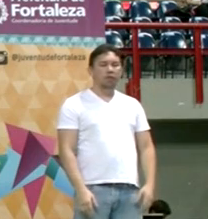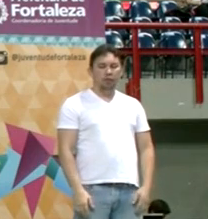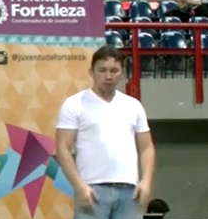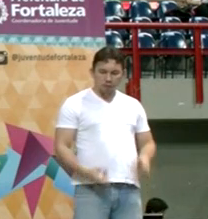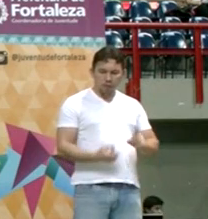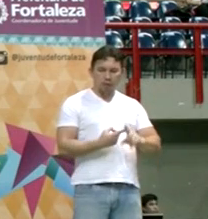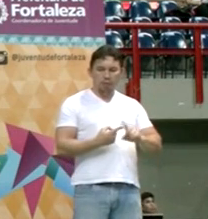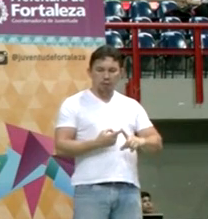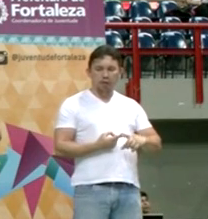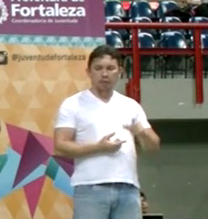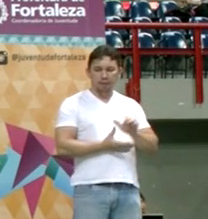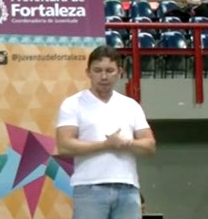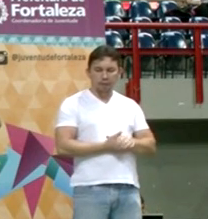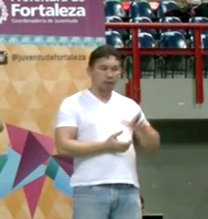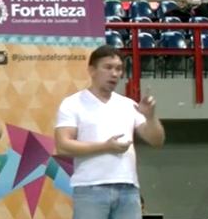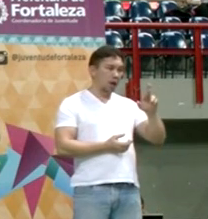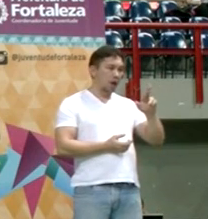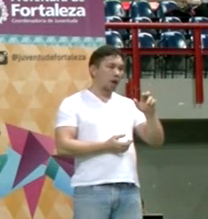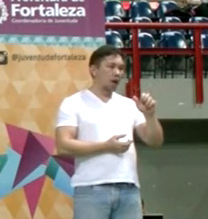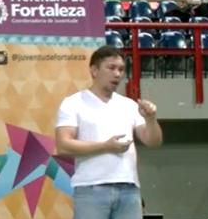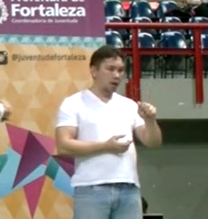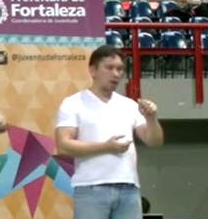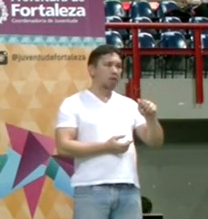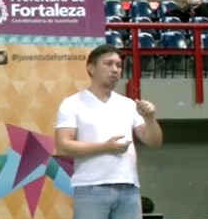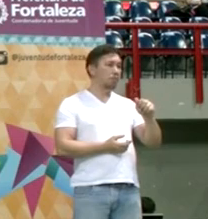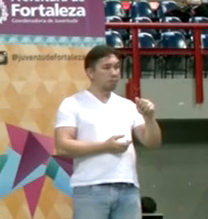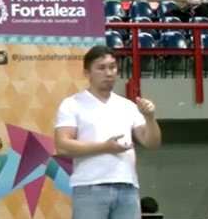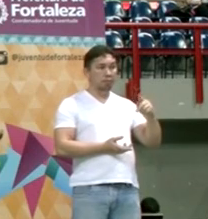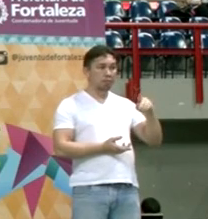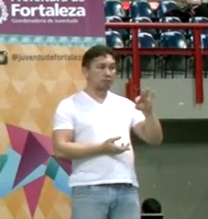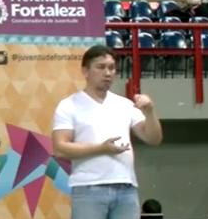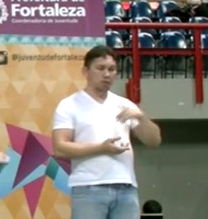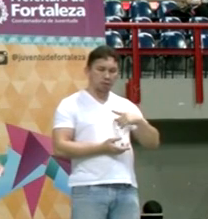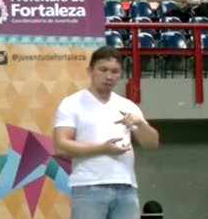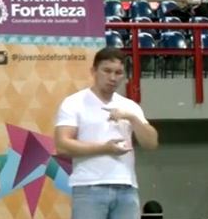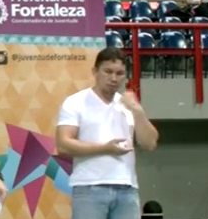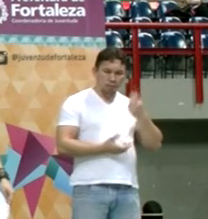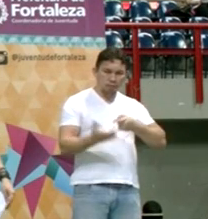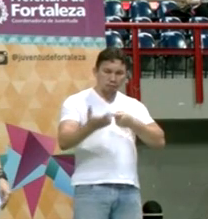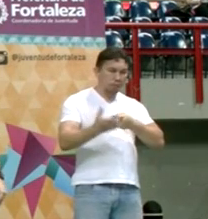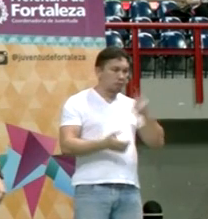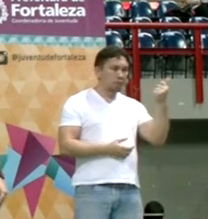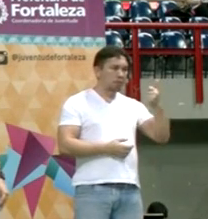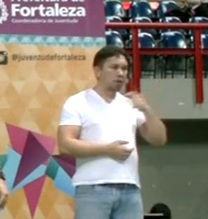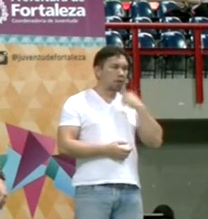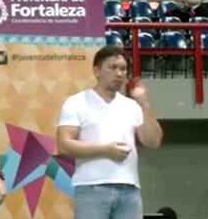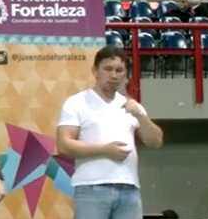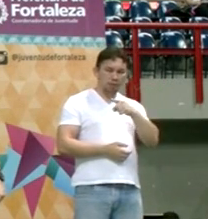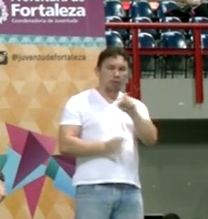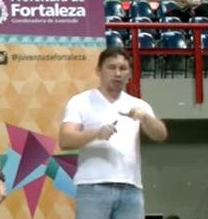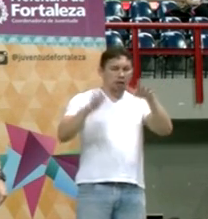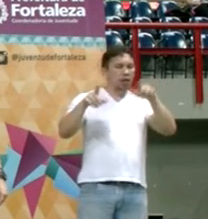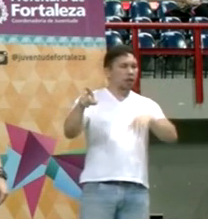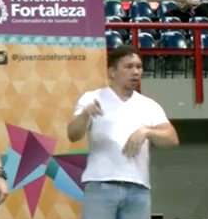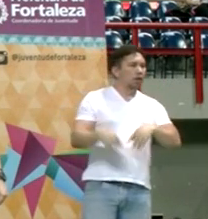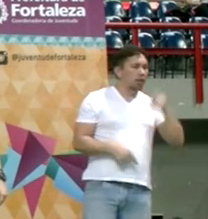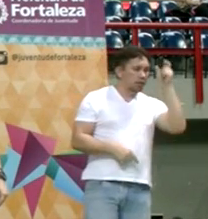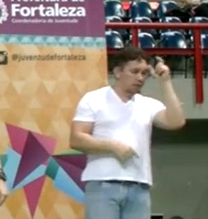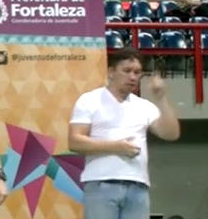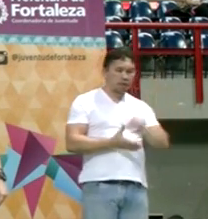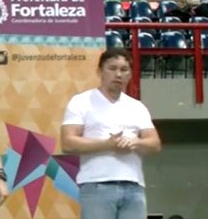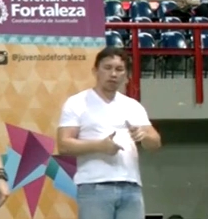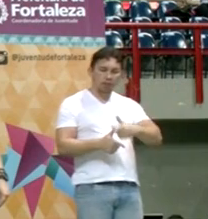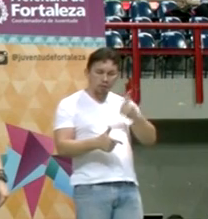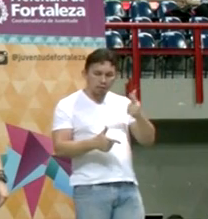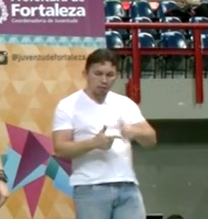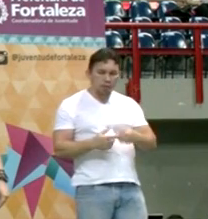foi fuzilado, viu? E não morreu no primeiro fuzilamento. Aí o pessoal já ficou, tá vendo como ele era bruxo? Eu disse. Aí o pessoal